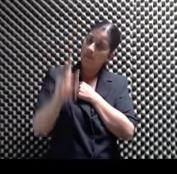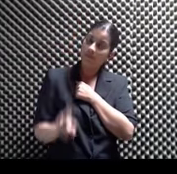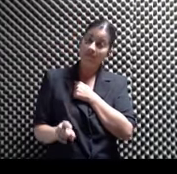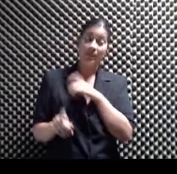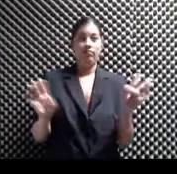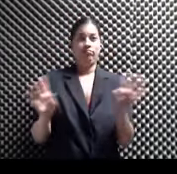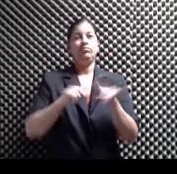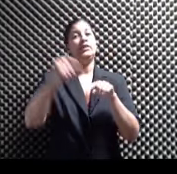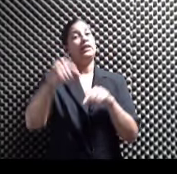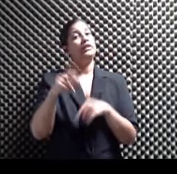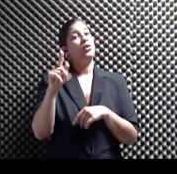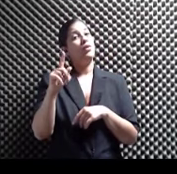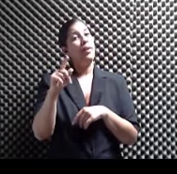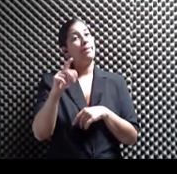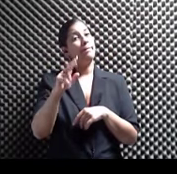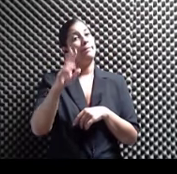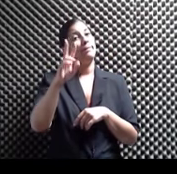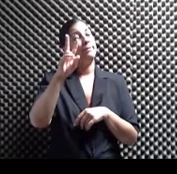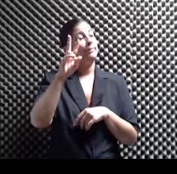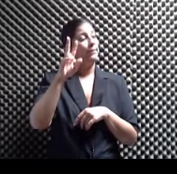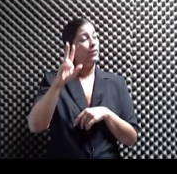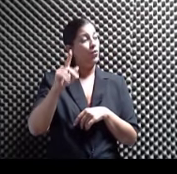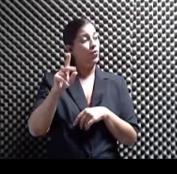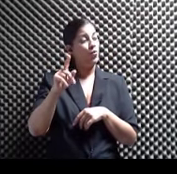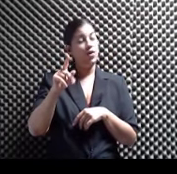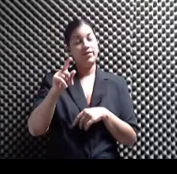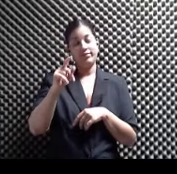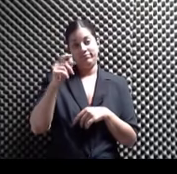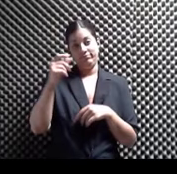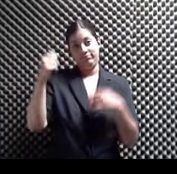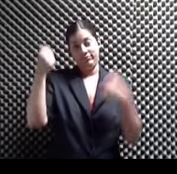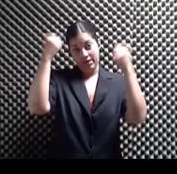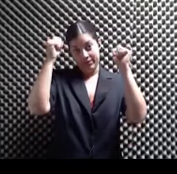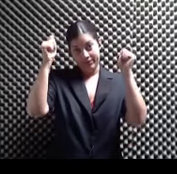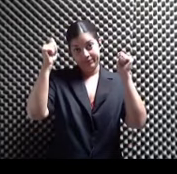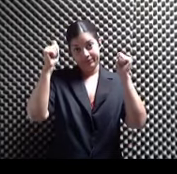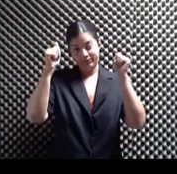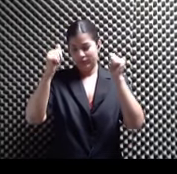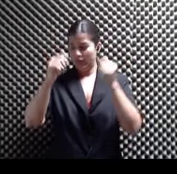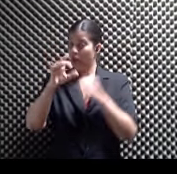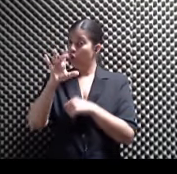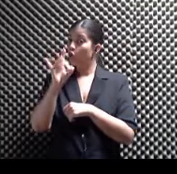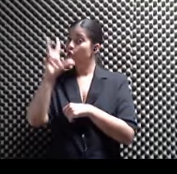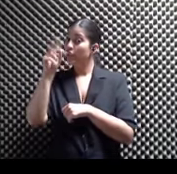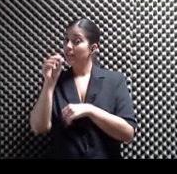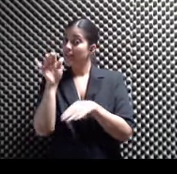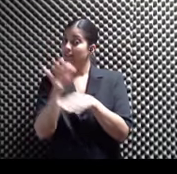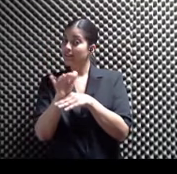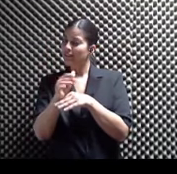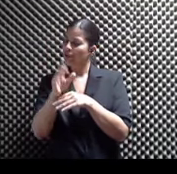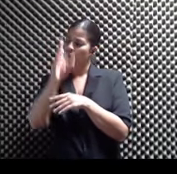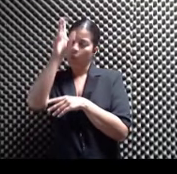jueves, sí. A las 8:30 de la noche. Entonces ahí va a estar Nancy Millán,